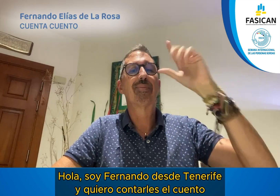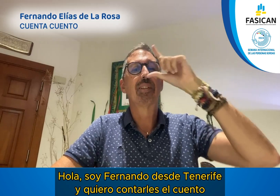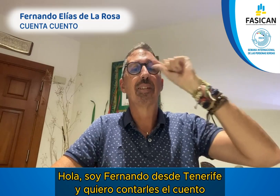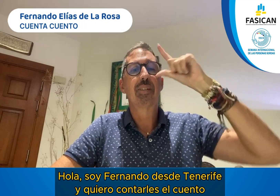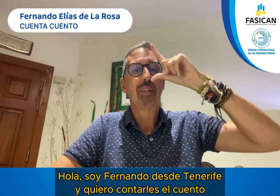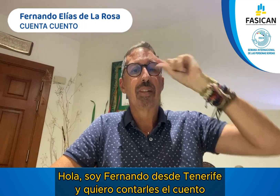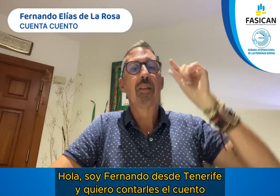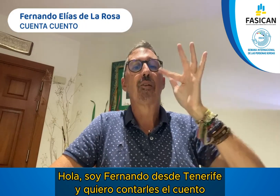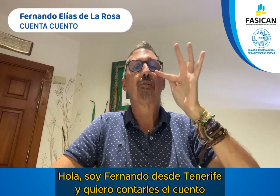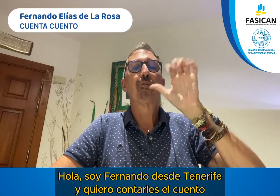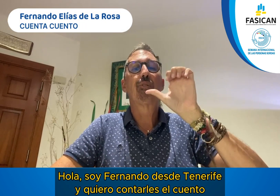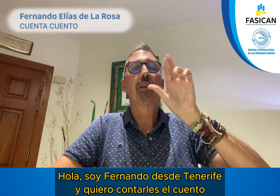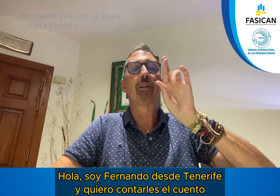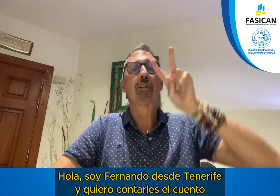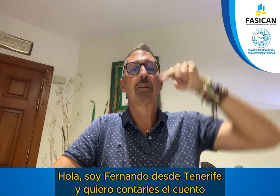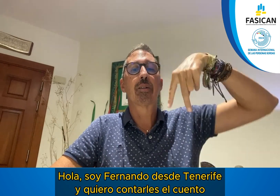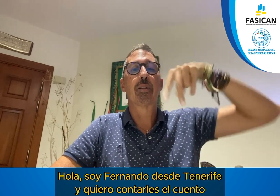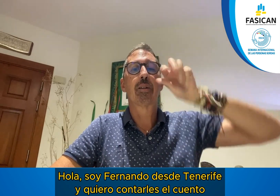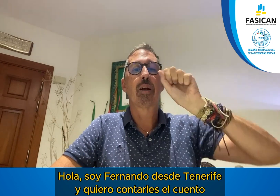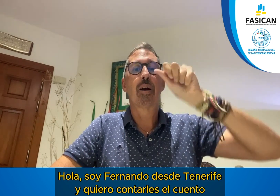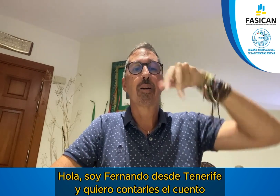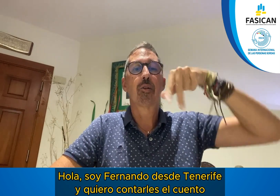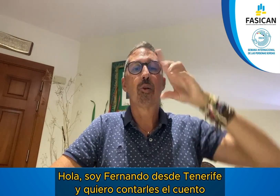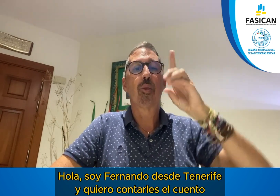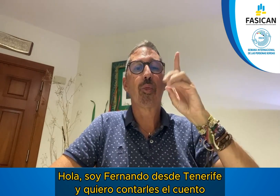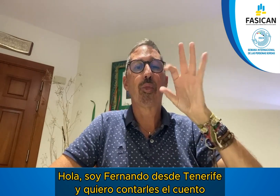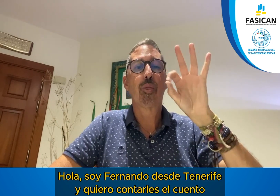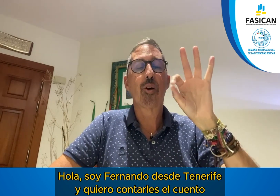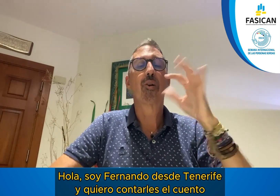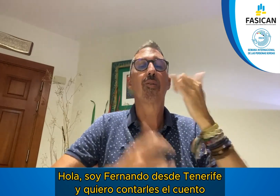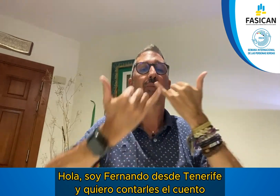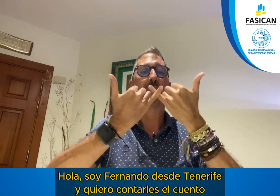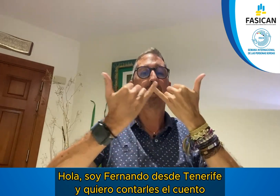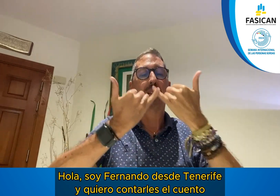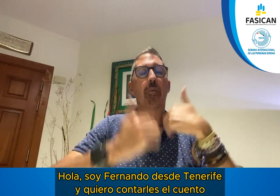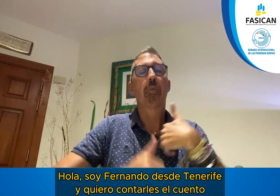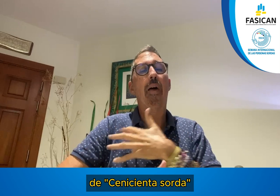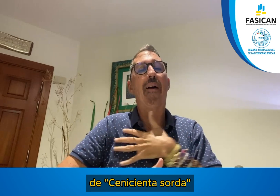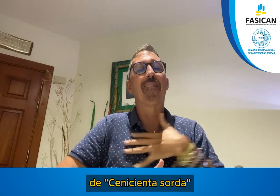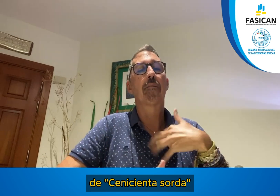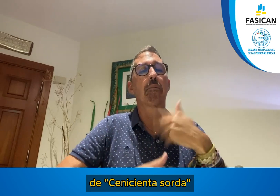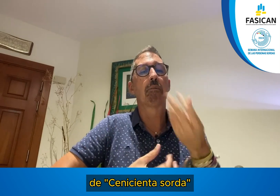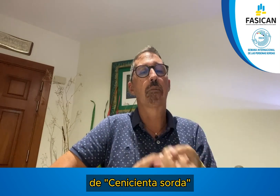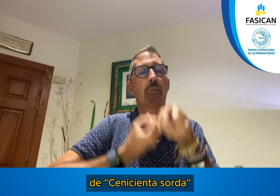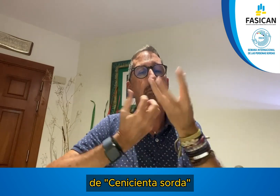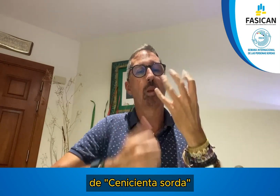Hola, soy Fernando desde Tenerife y quiero contarles el cuento de Cenicienta Sorda.